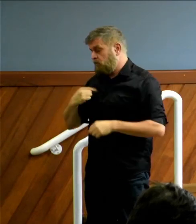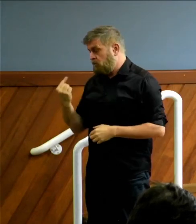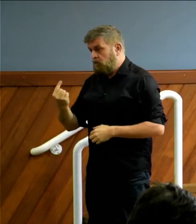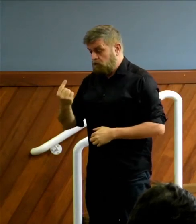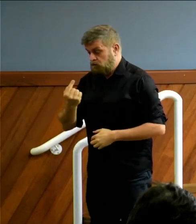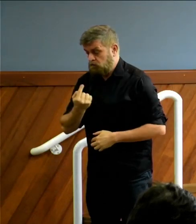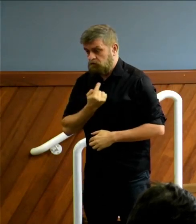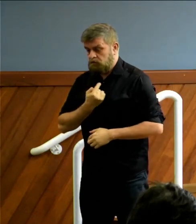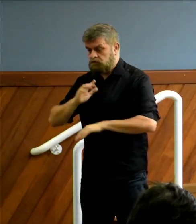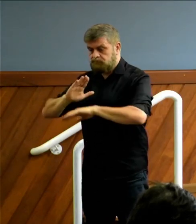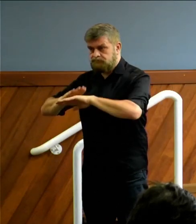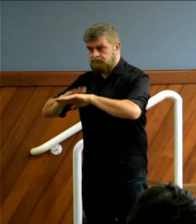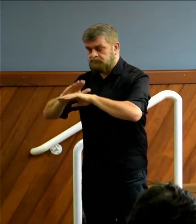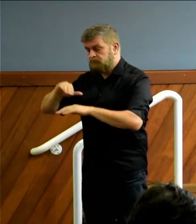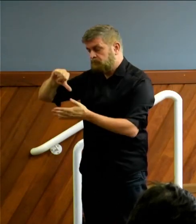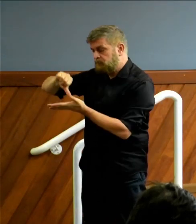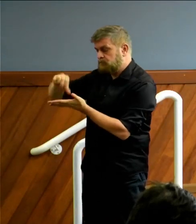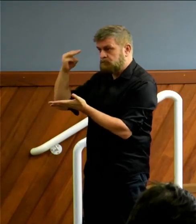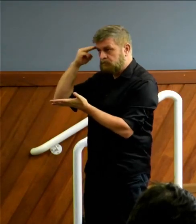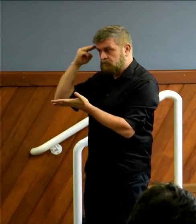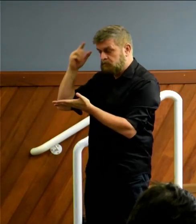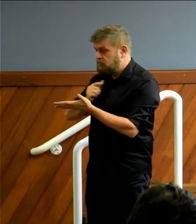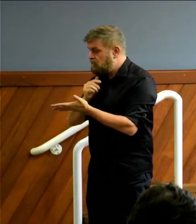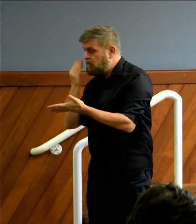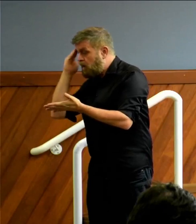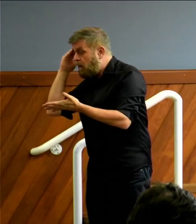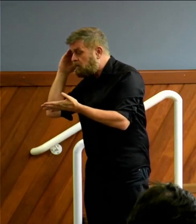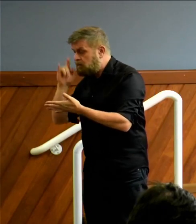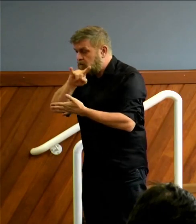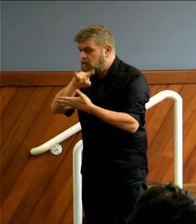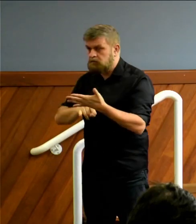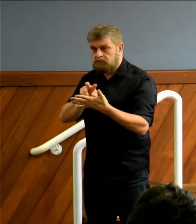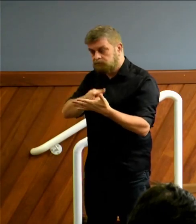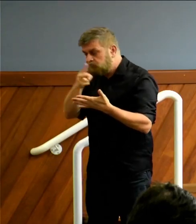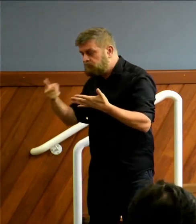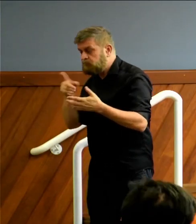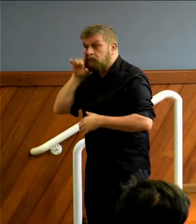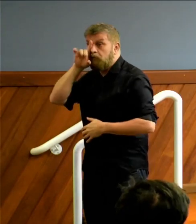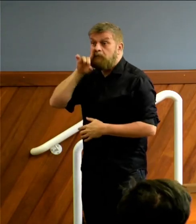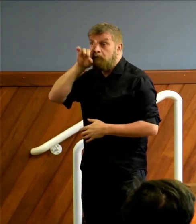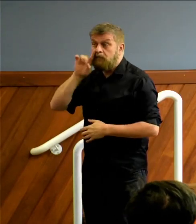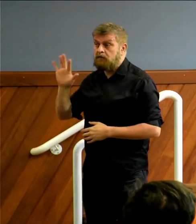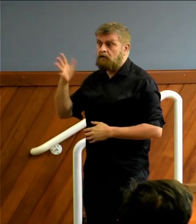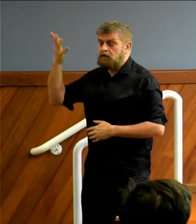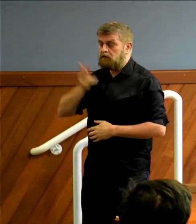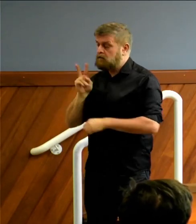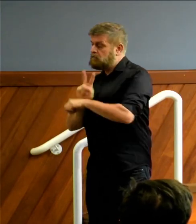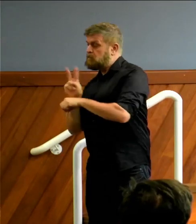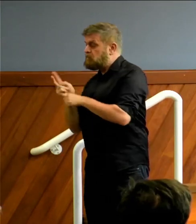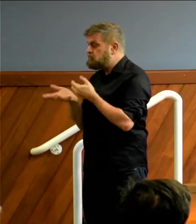posição que nós desenvolvemos no CMU de compreensão dos acervos e do perigo que é criar, né,